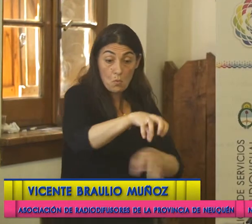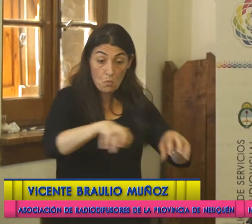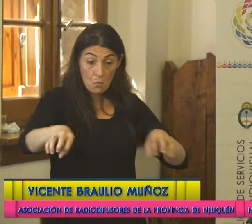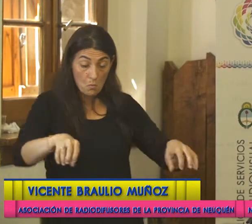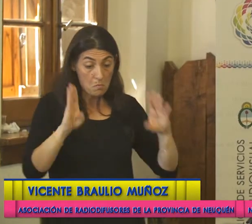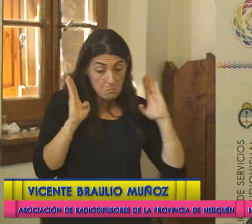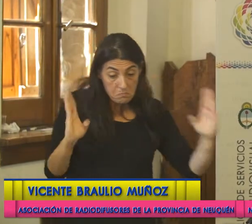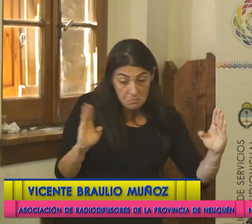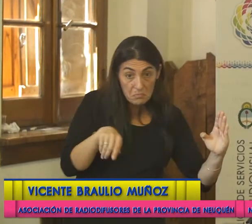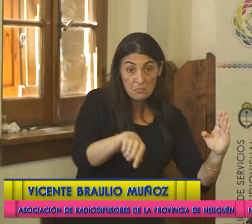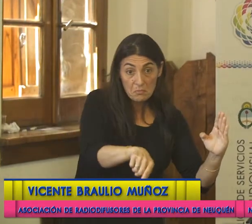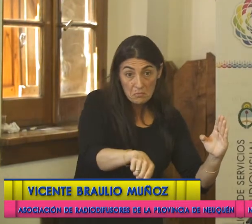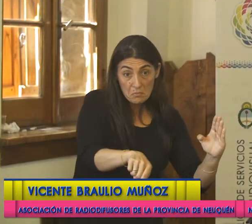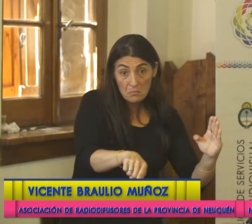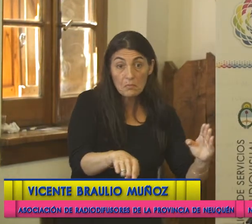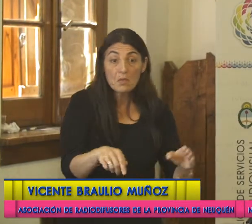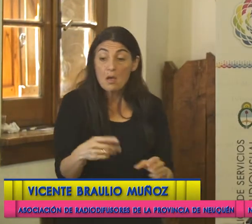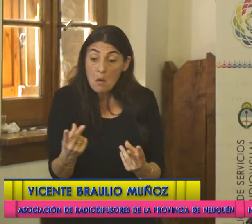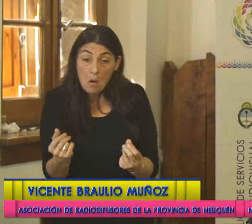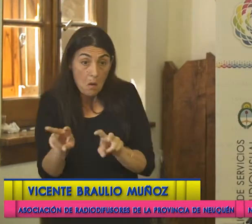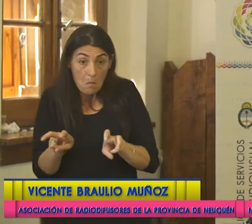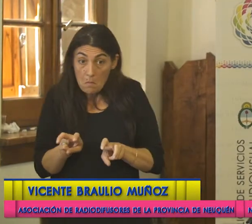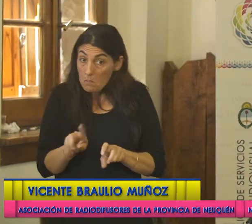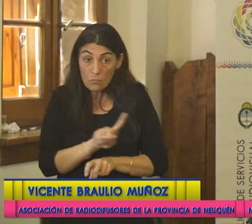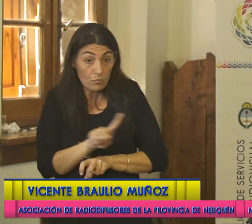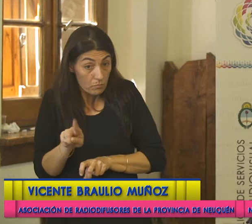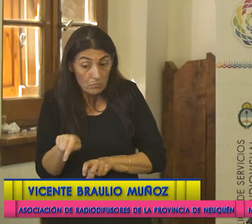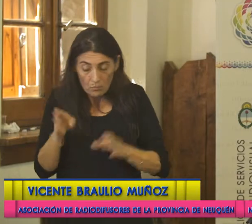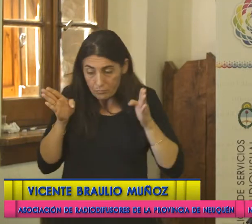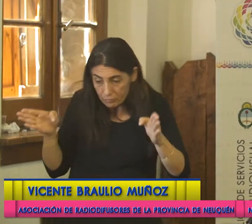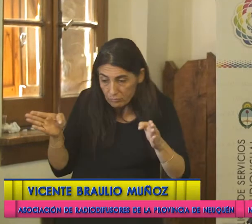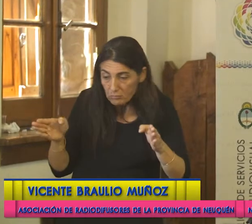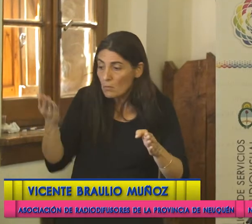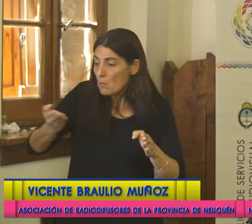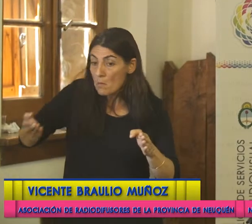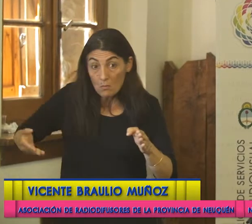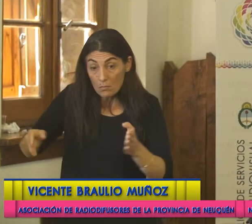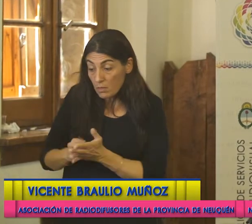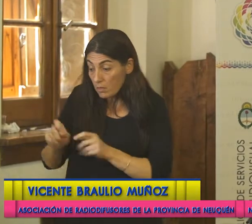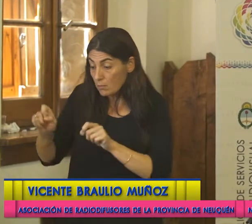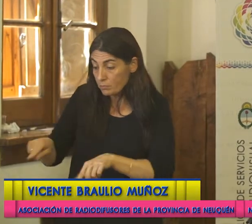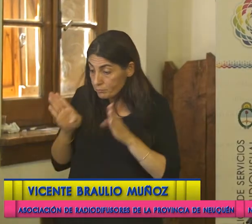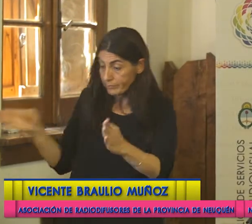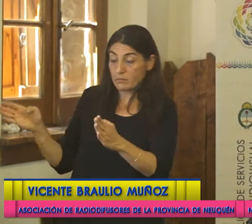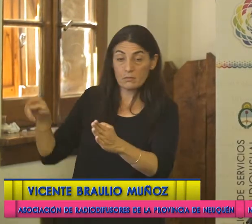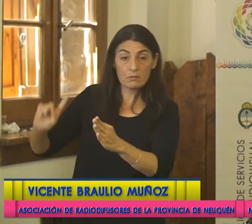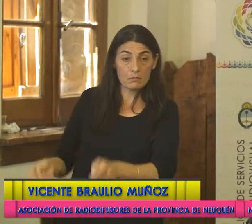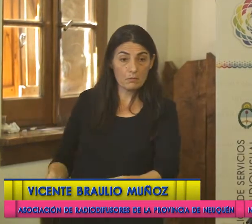las sin fines de lucro por el otro con los pueblos originarios a quienes respetamos